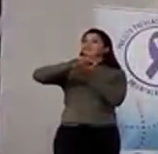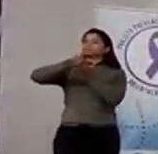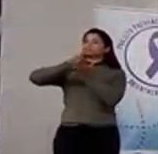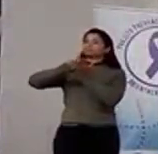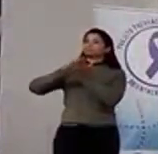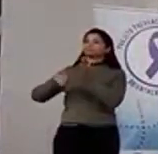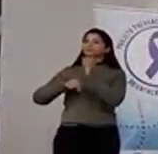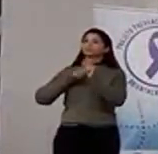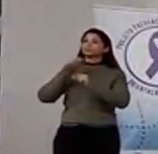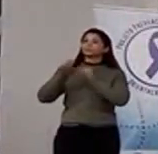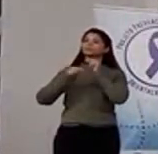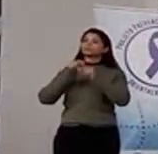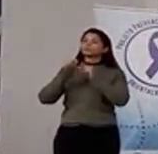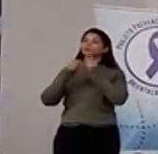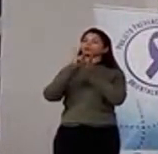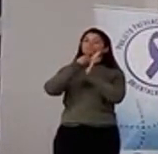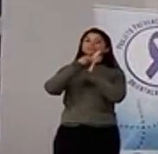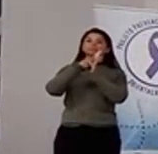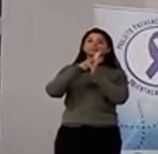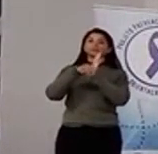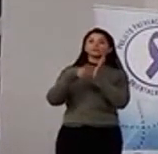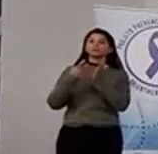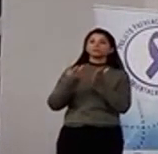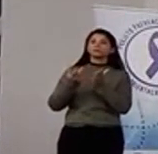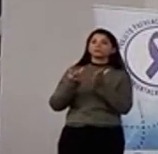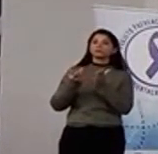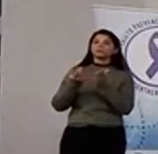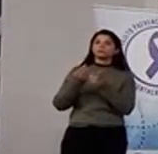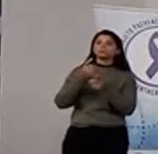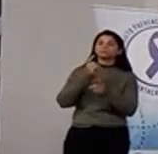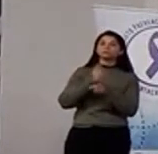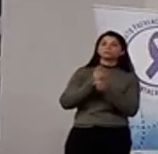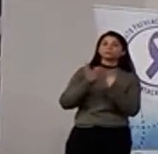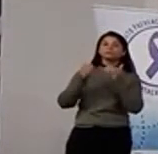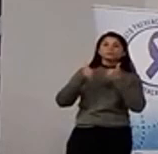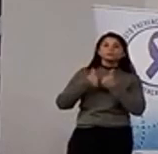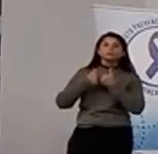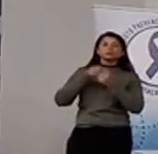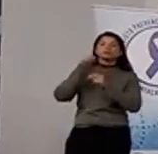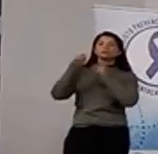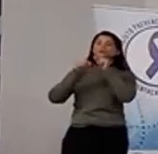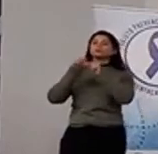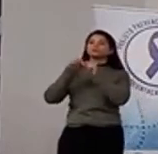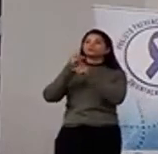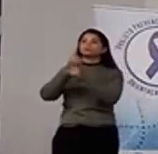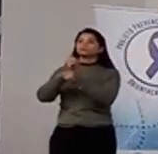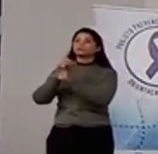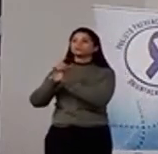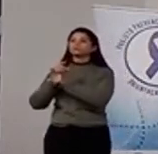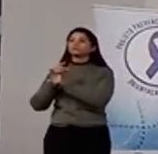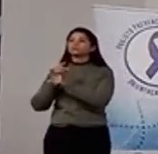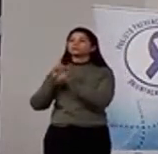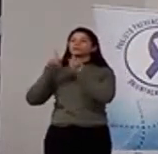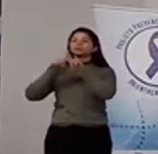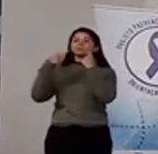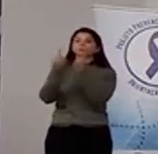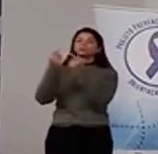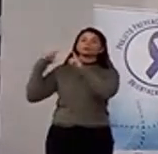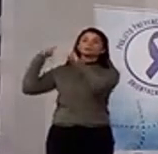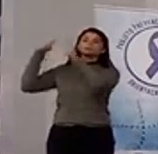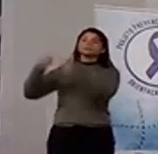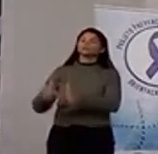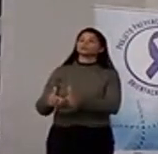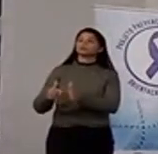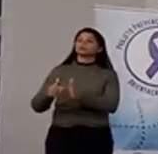Maristela, psicóloga do projeto, assim, todas que a gente recebeu até agora tinham diagnóstico de autismo. A maioria delas eram síndromes genéticas. Mas síndromes genéticas que